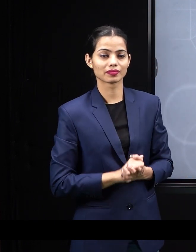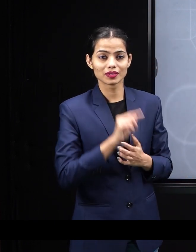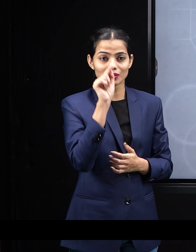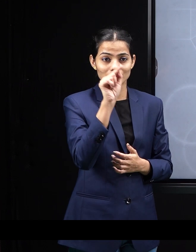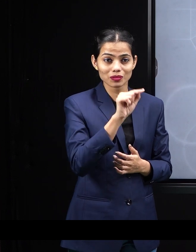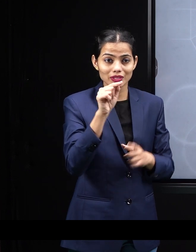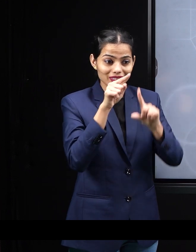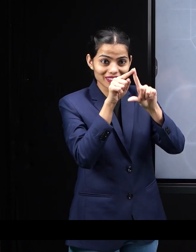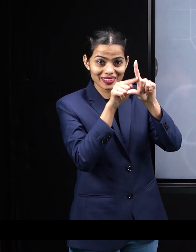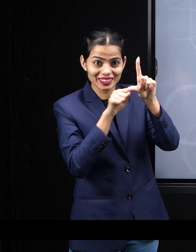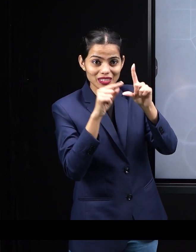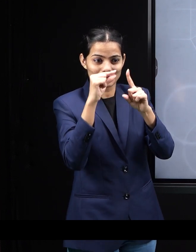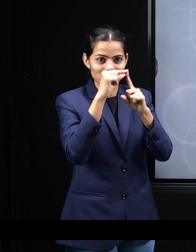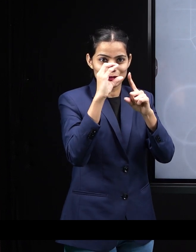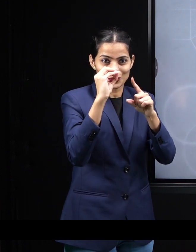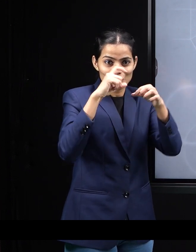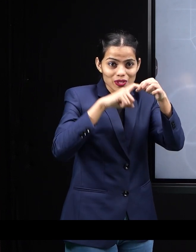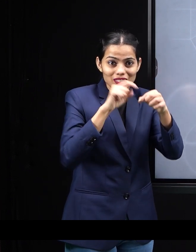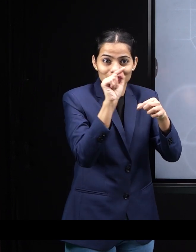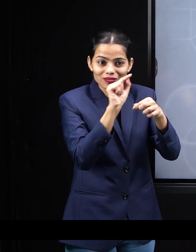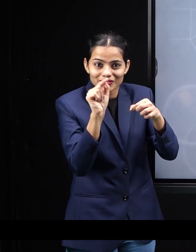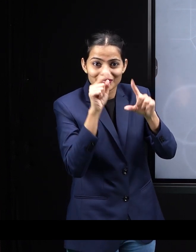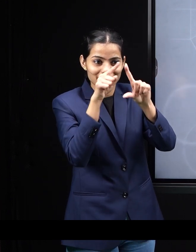ಆದ್ದರಿಂದ ಆಂಗಲ್ POQ = ಆಂಗಲ್ SOR.